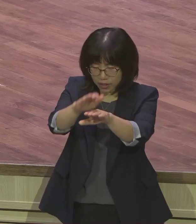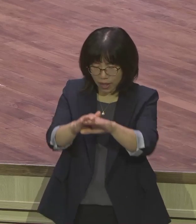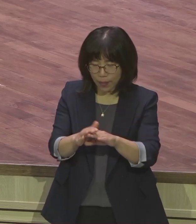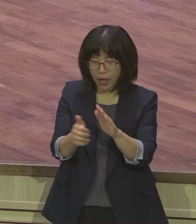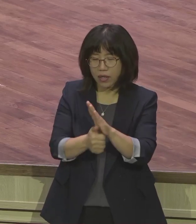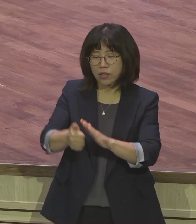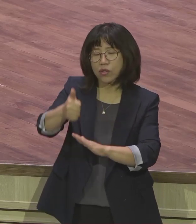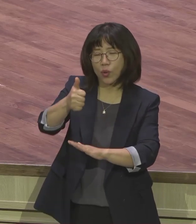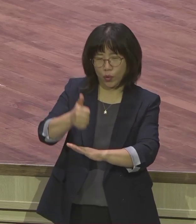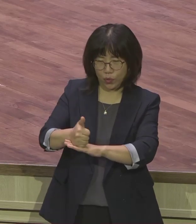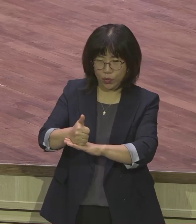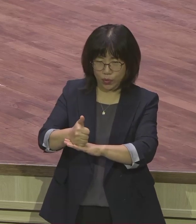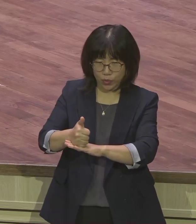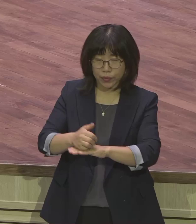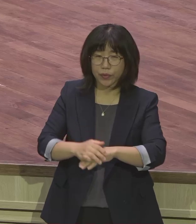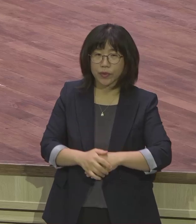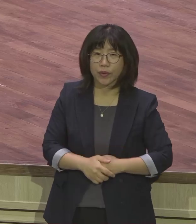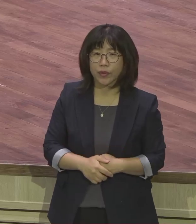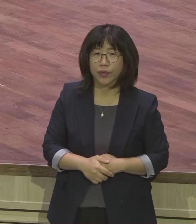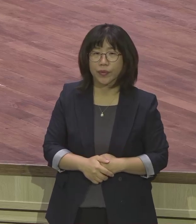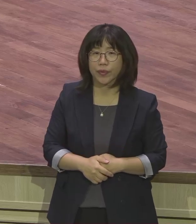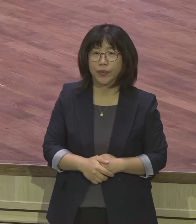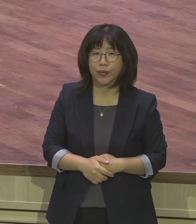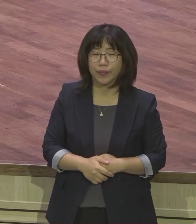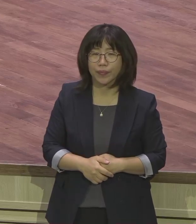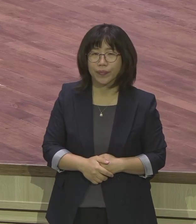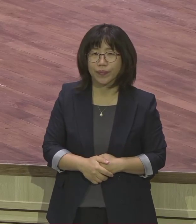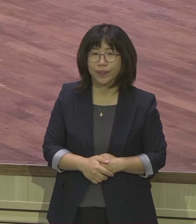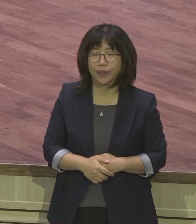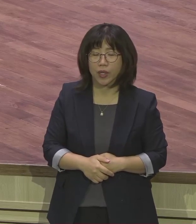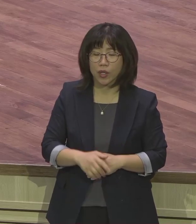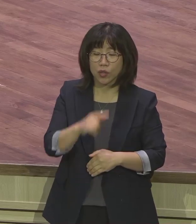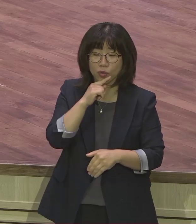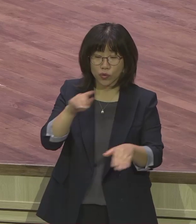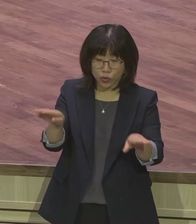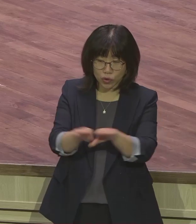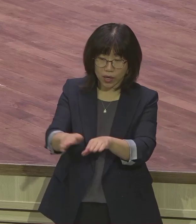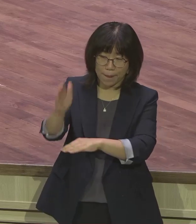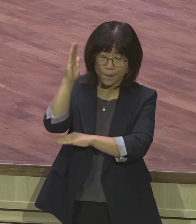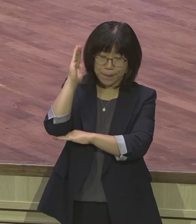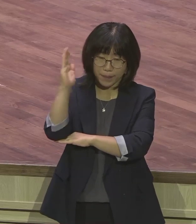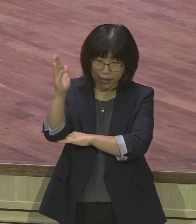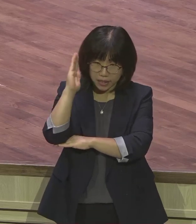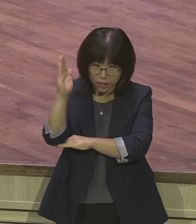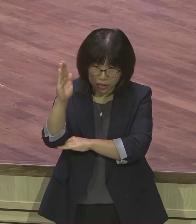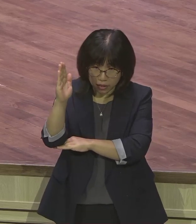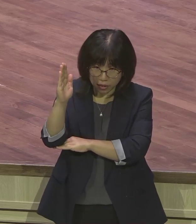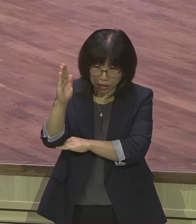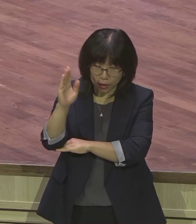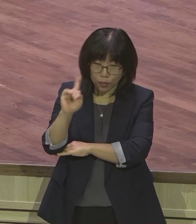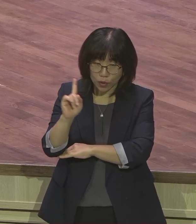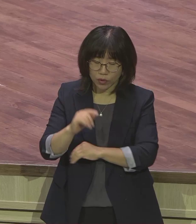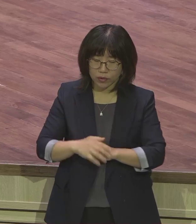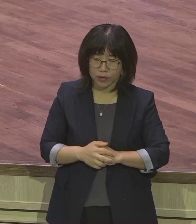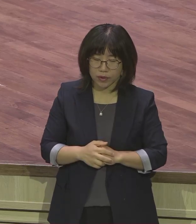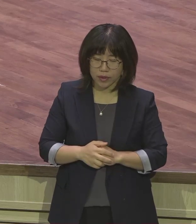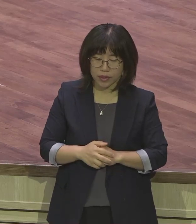예배 성공하고 강단을 통하여 선포된 하나님의 은약의 말씀이 뭐요